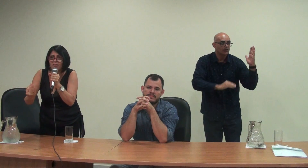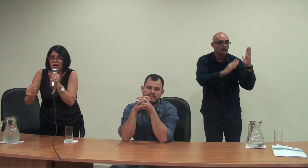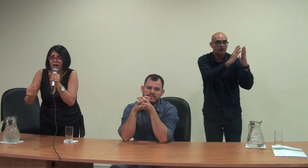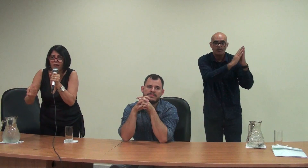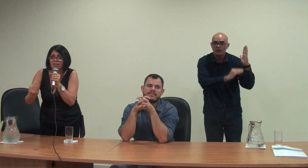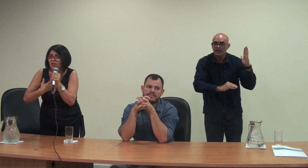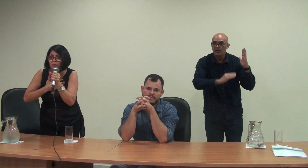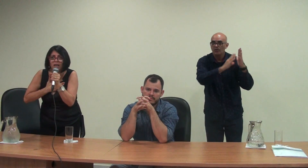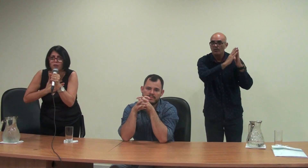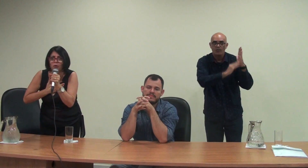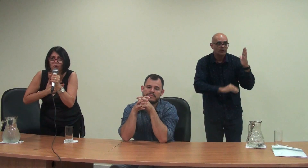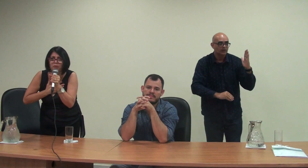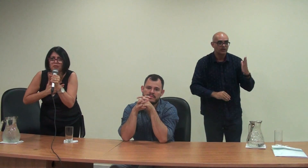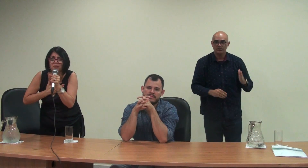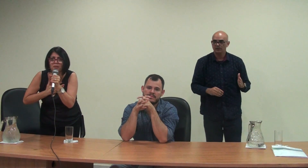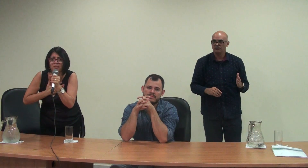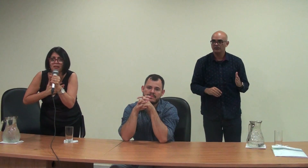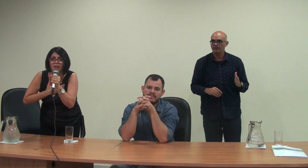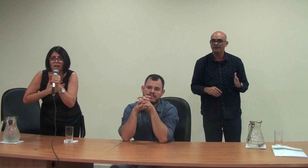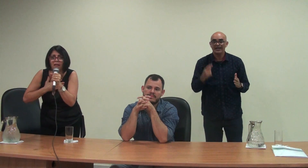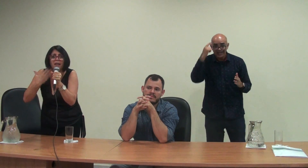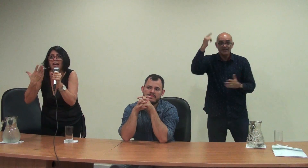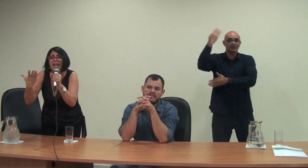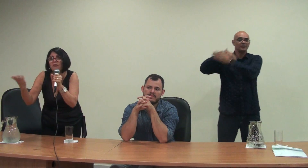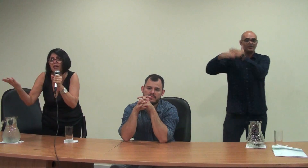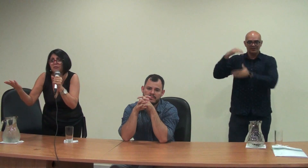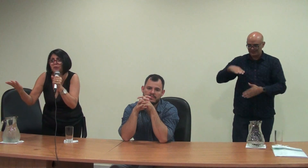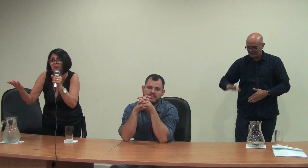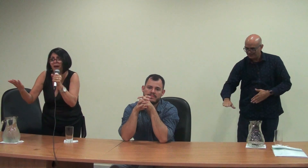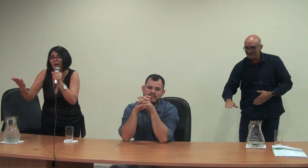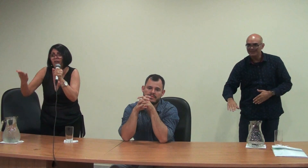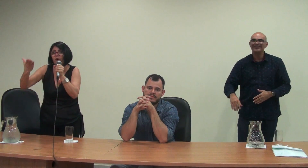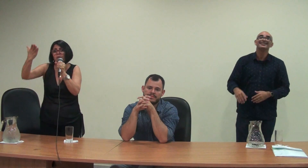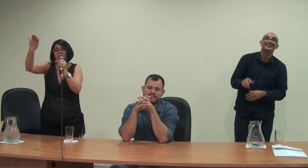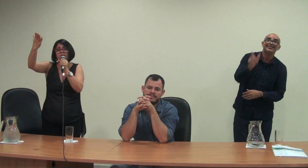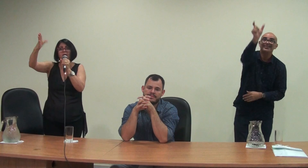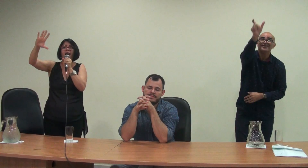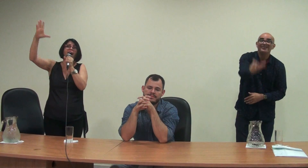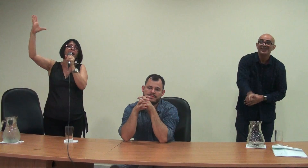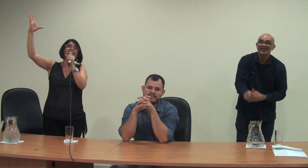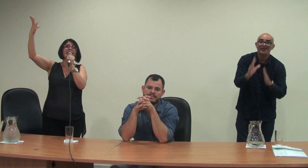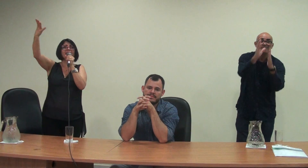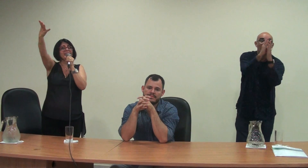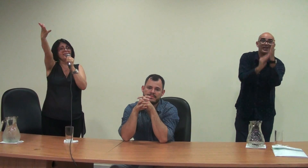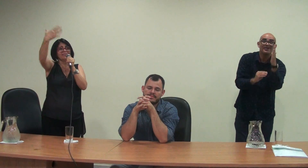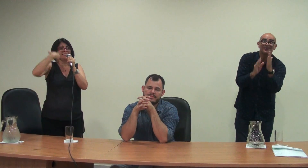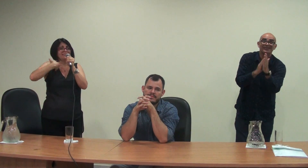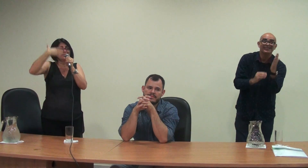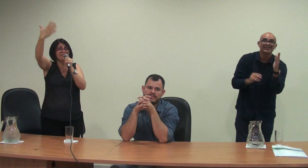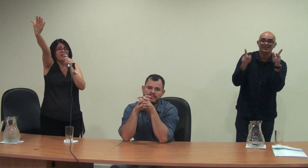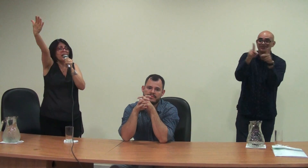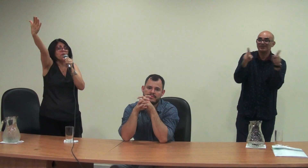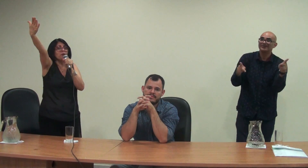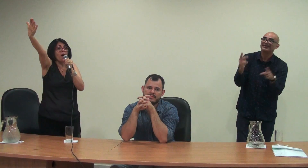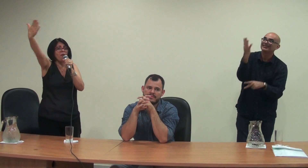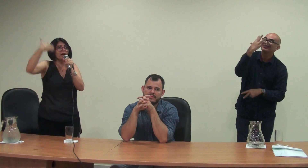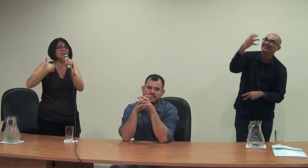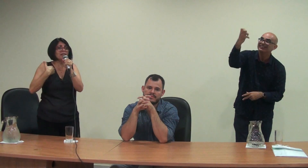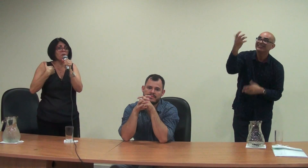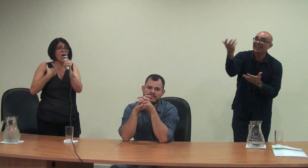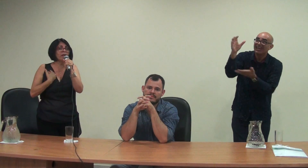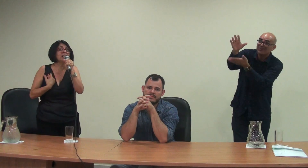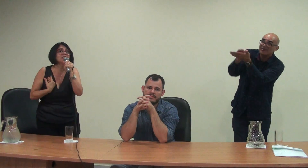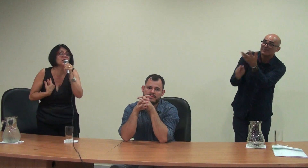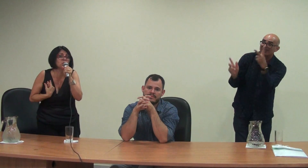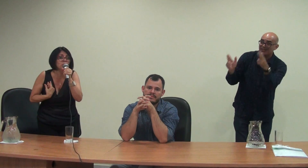para a sala de aula, a gente não encantou com o professor? Quem não encantou? Olhou o professor, ai, quero igual,